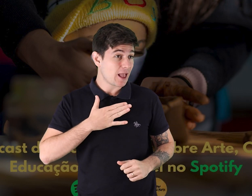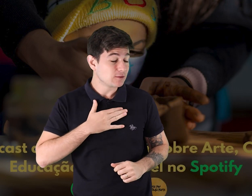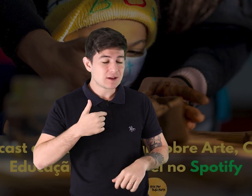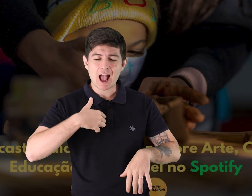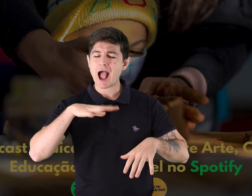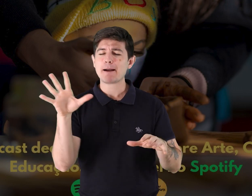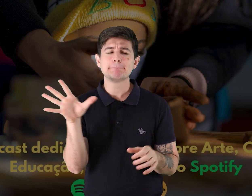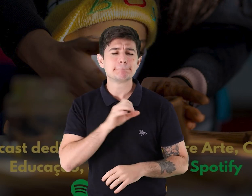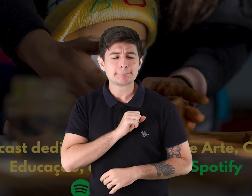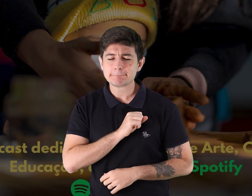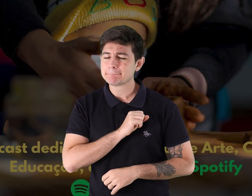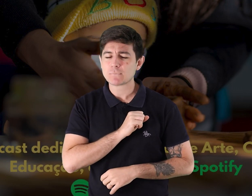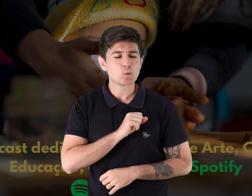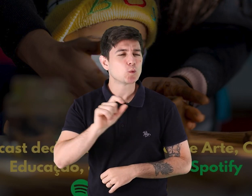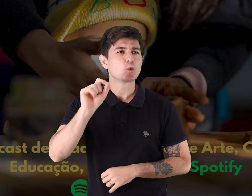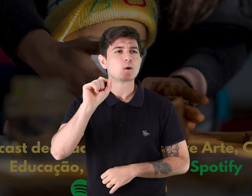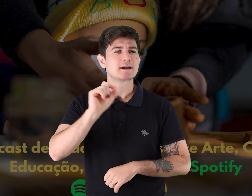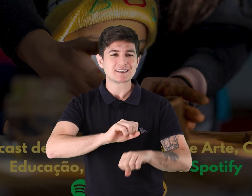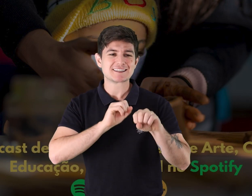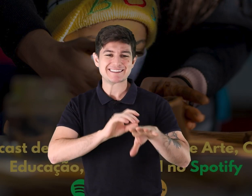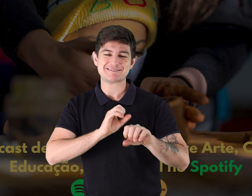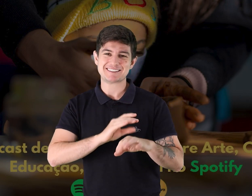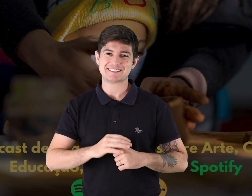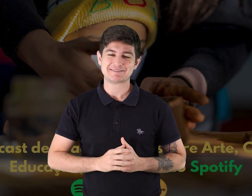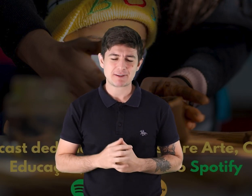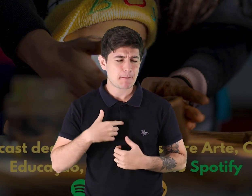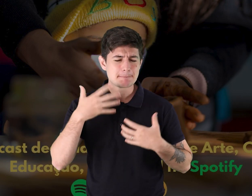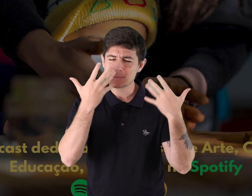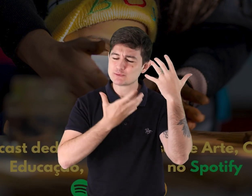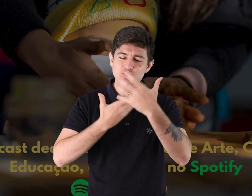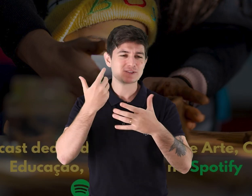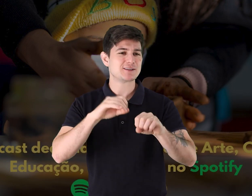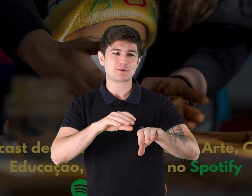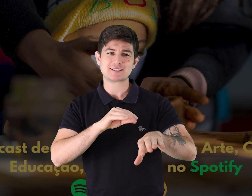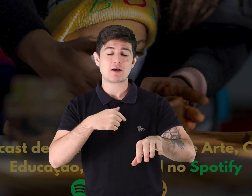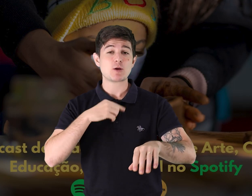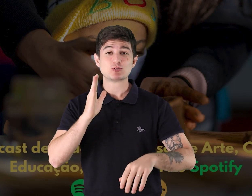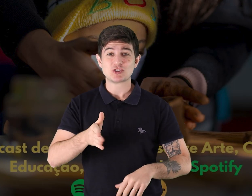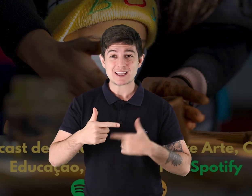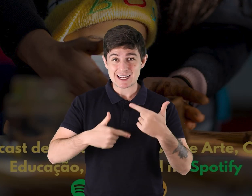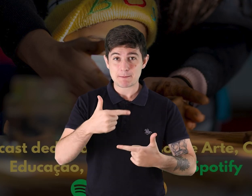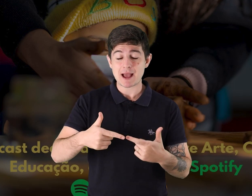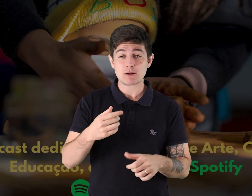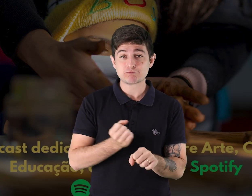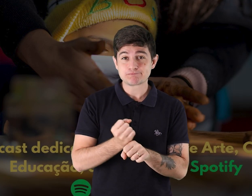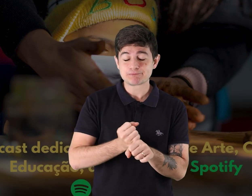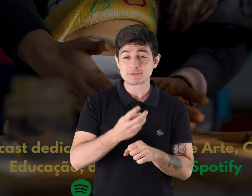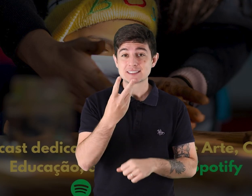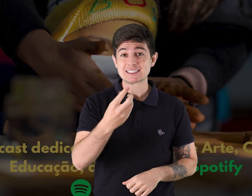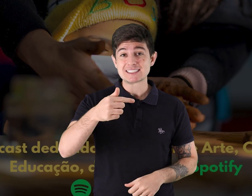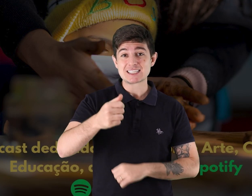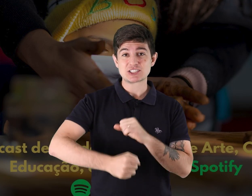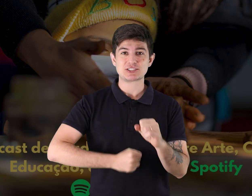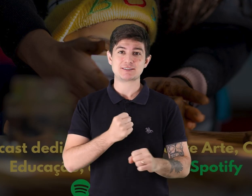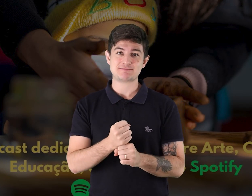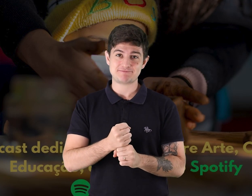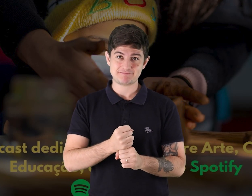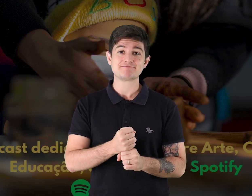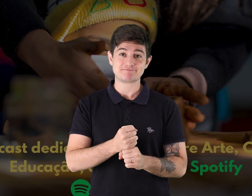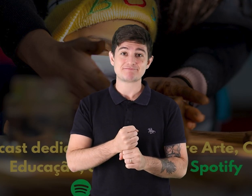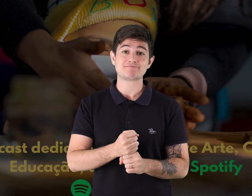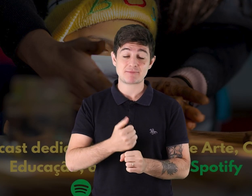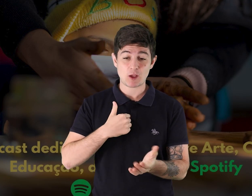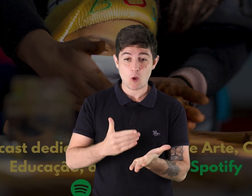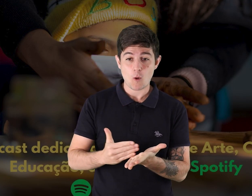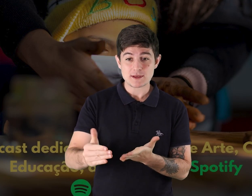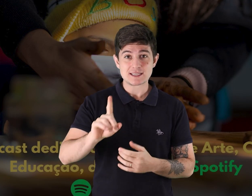Patrícia, eu sou uma pessoa apaixonada pela educação. Eu já estou nessa área há 37